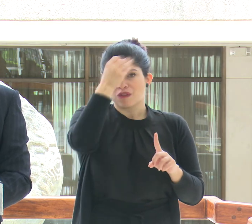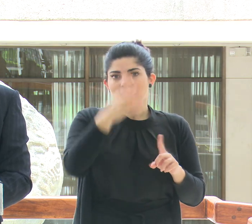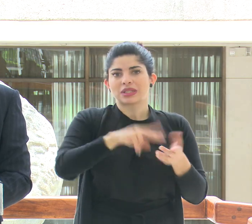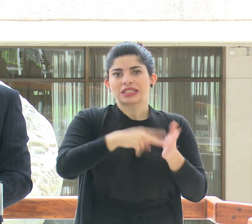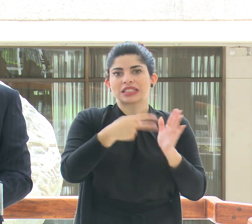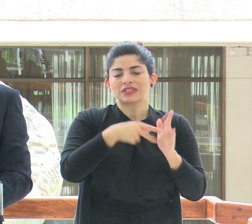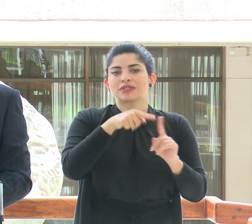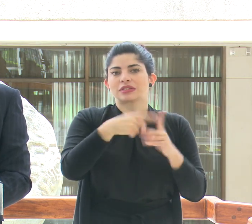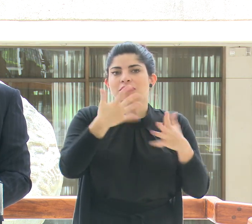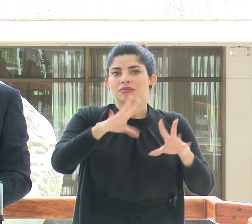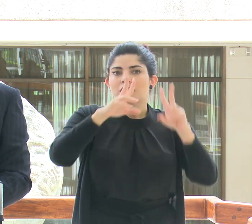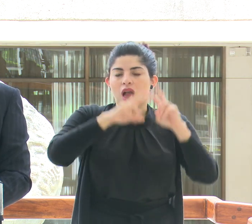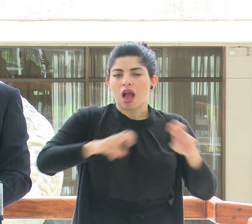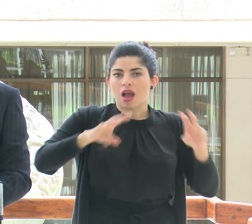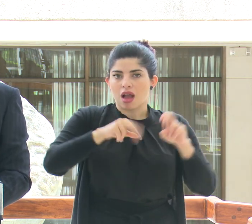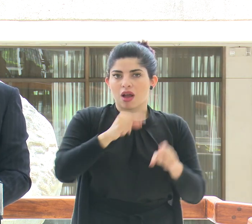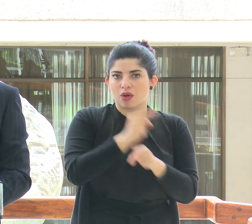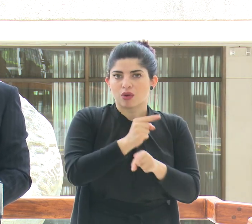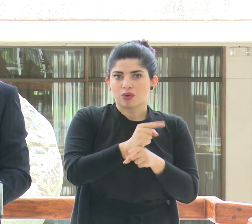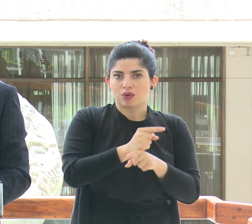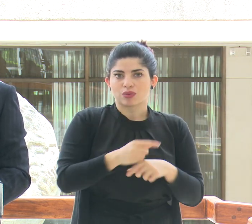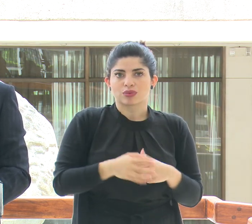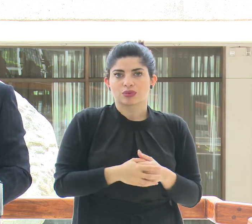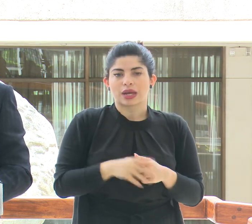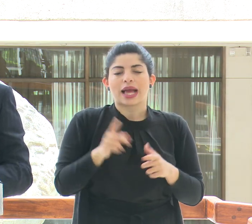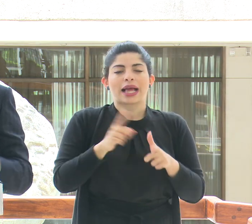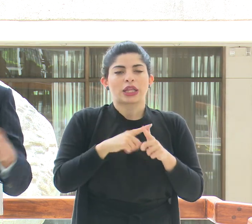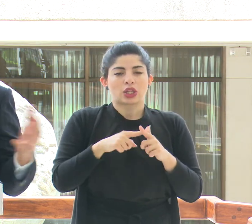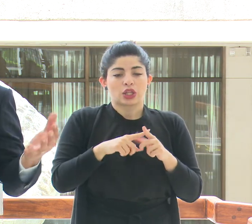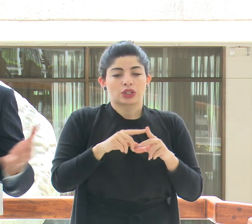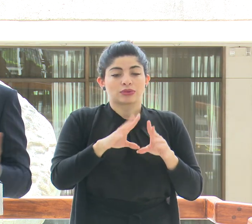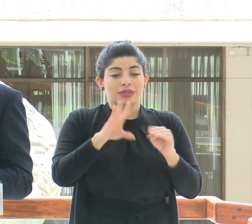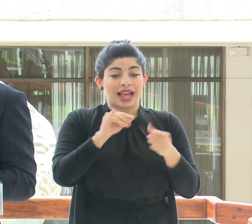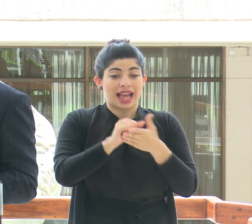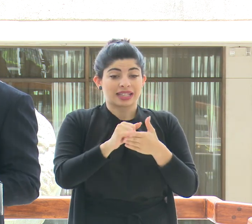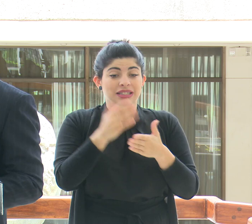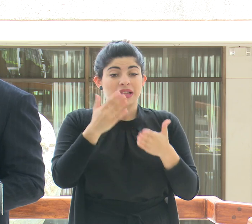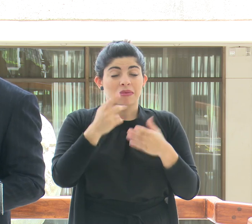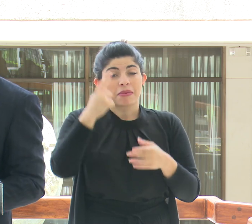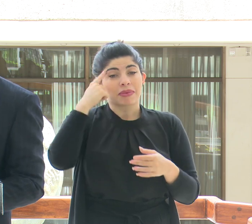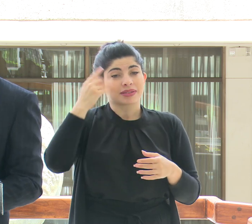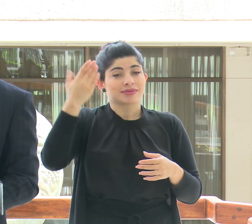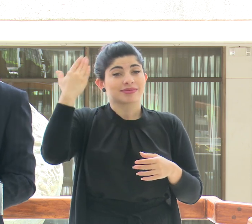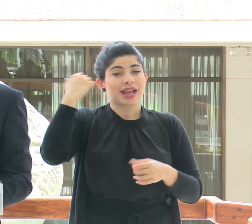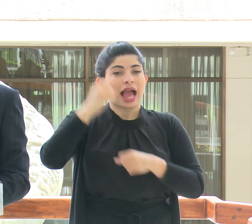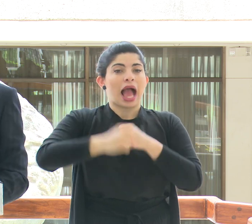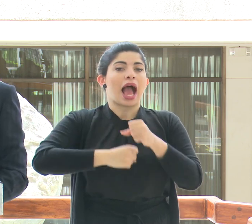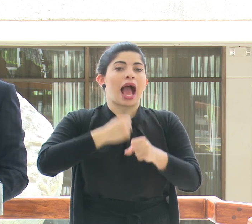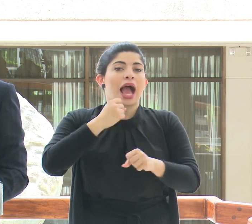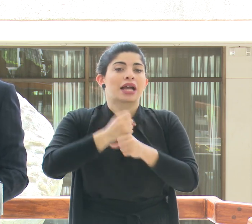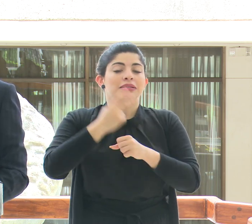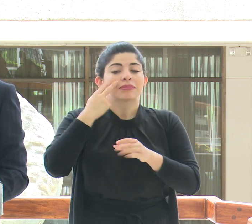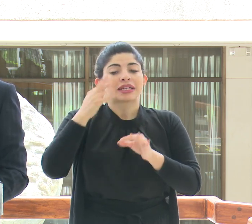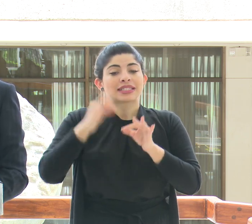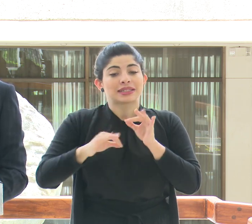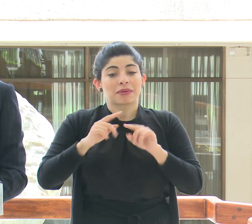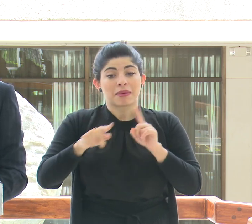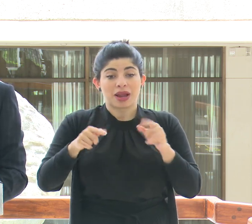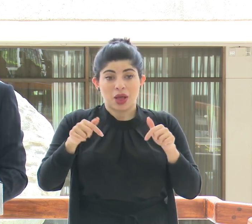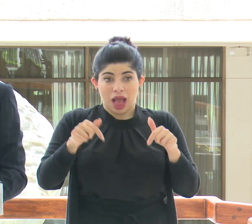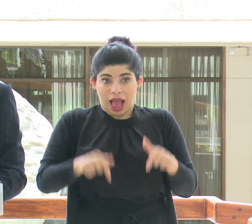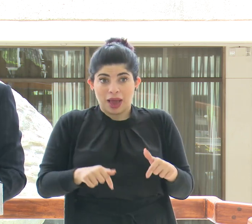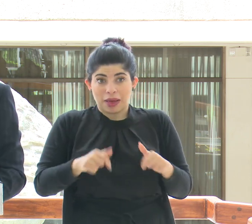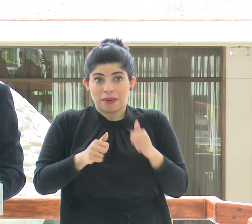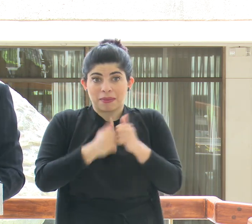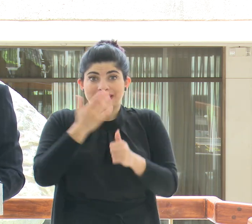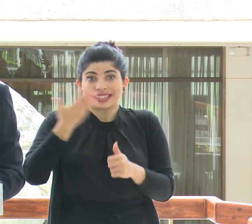está corroborada. Entonces, eso que a uno le parecía algo ligero en los años que estábamos, eso hoy más que